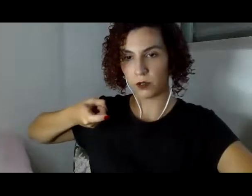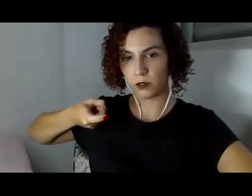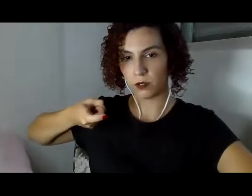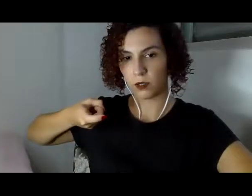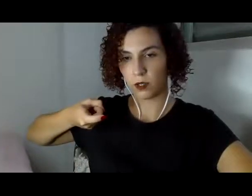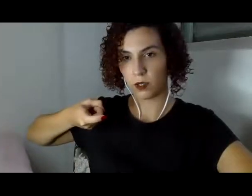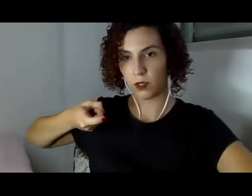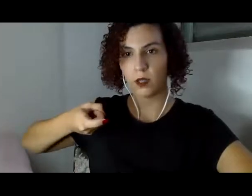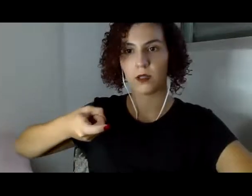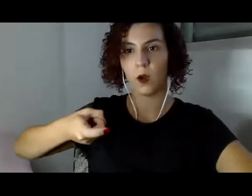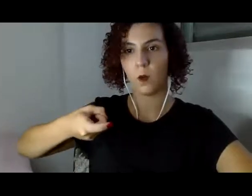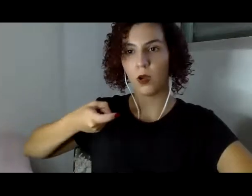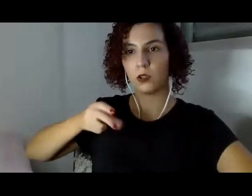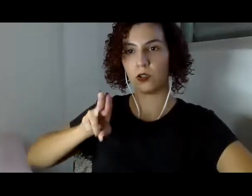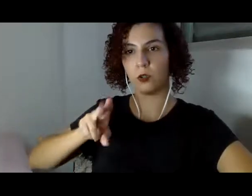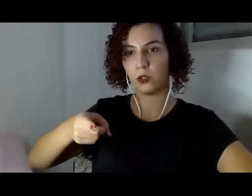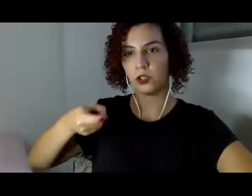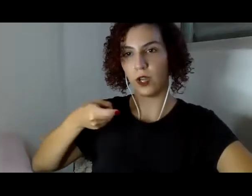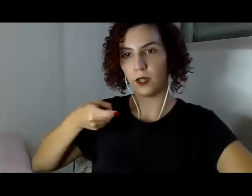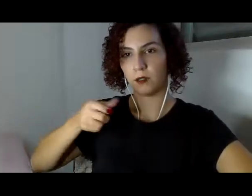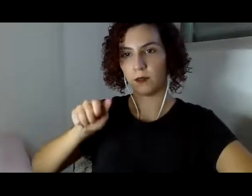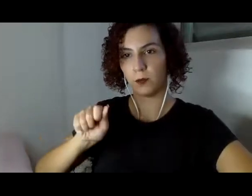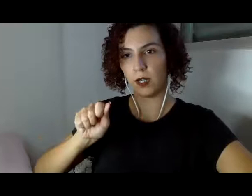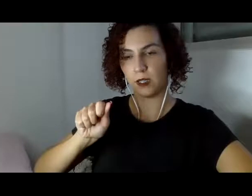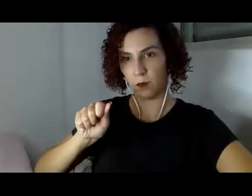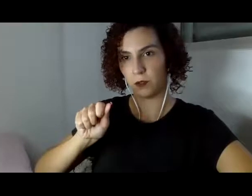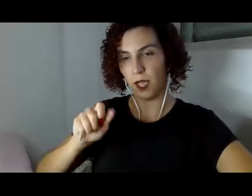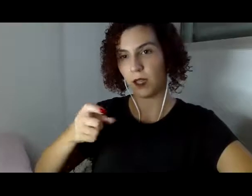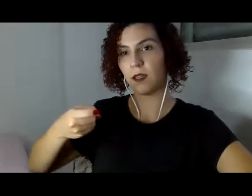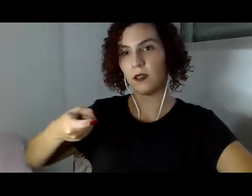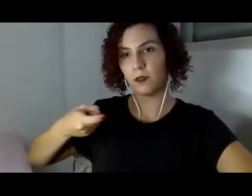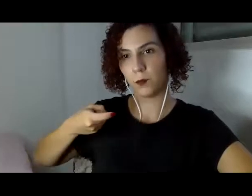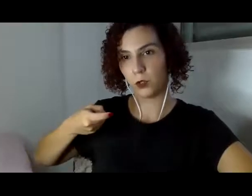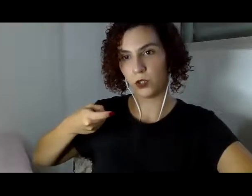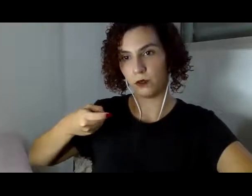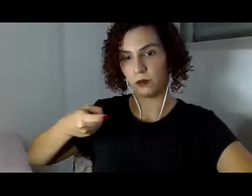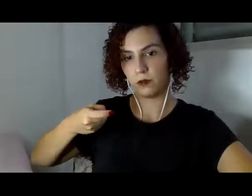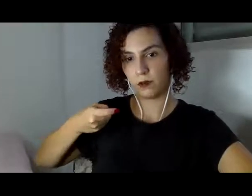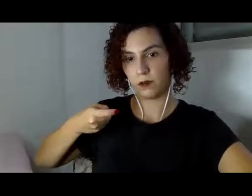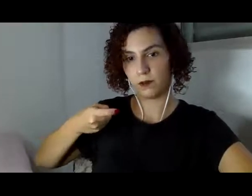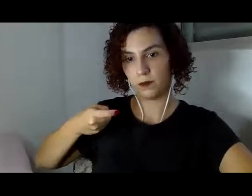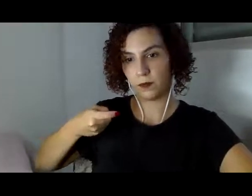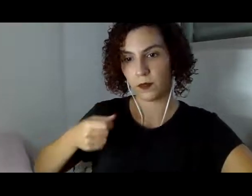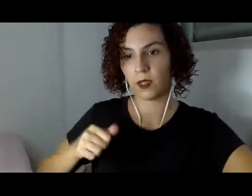Puxa. Então, Xuxa, por exemplo, tá? Puxa.